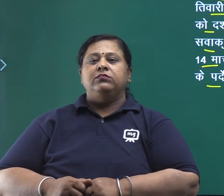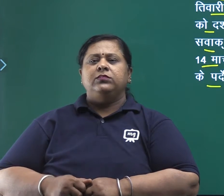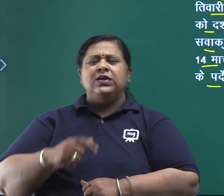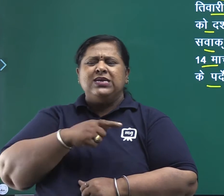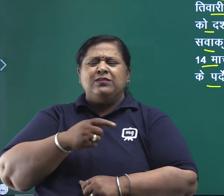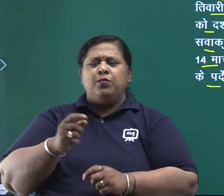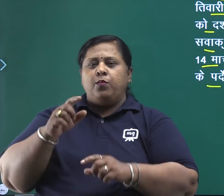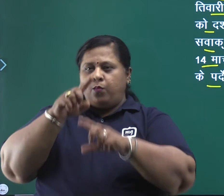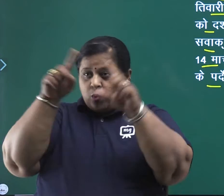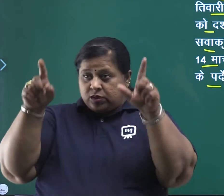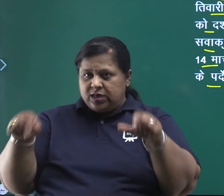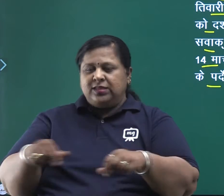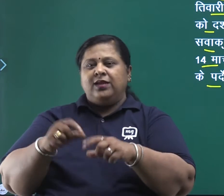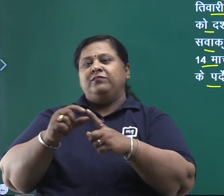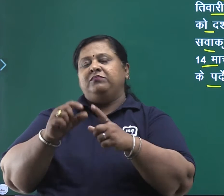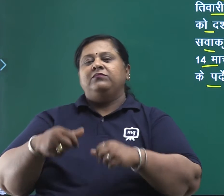इस पोस्टर से